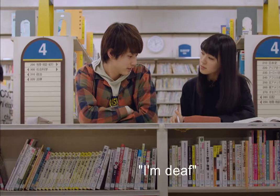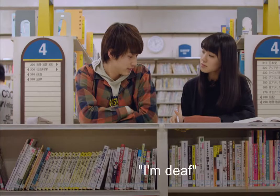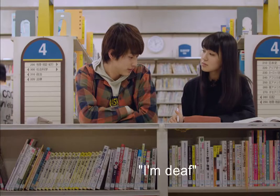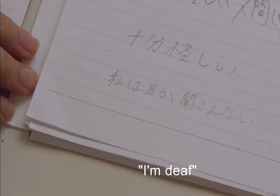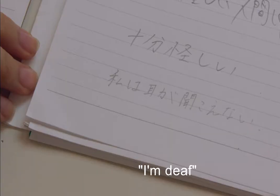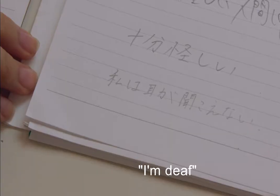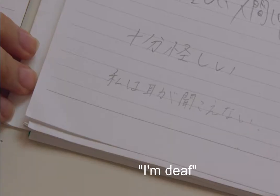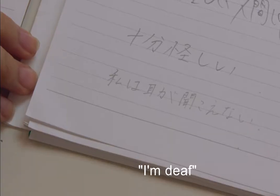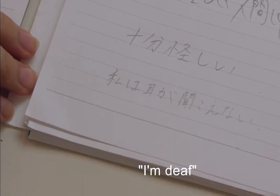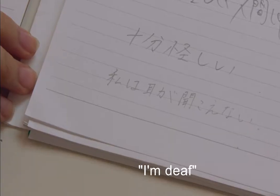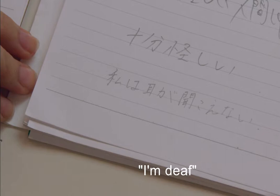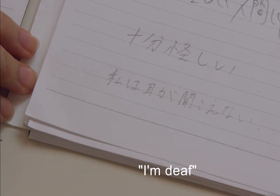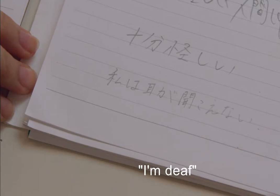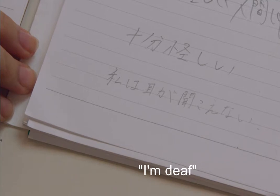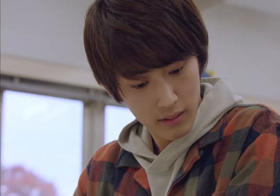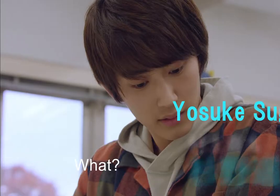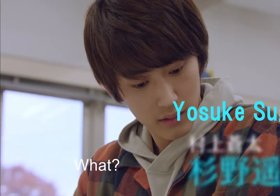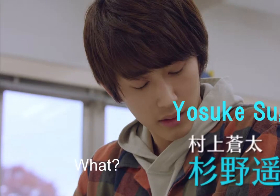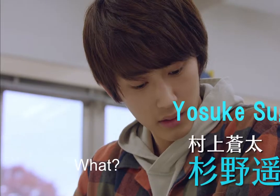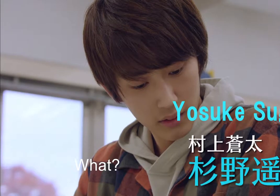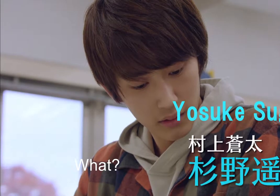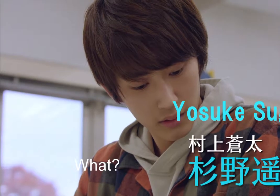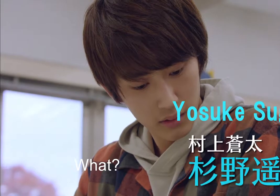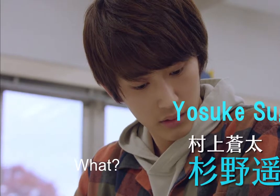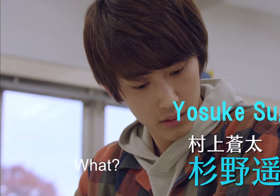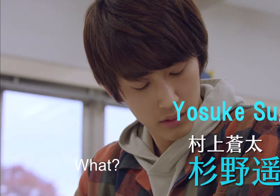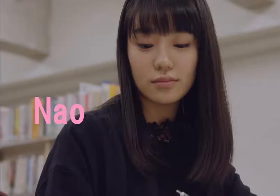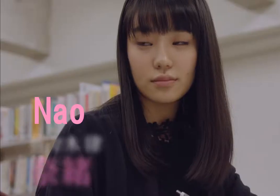私は耳が聞こえない。え？